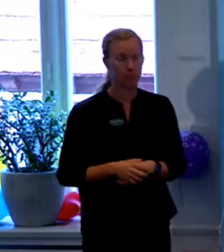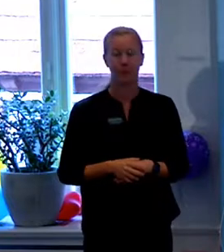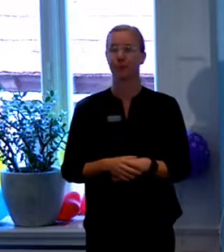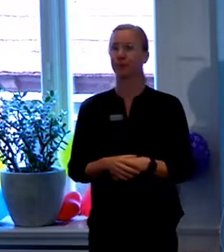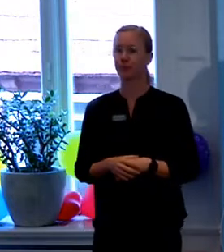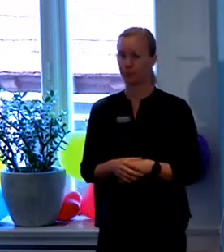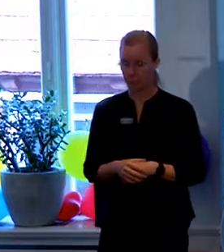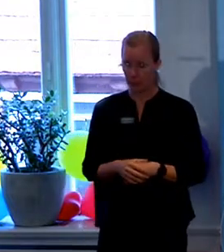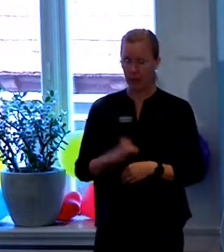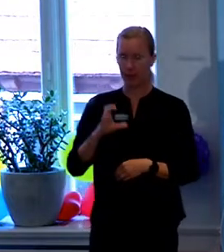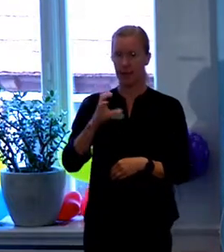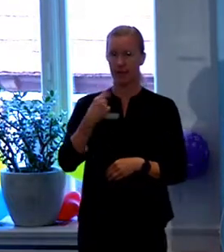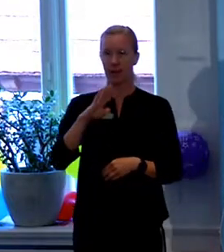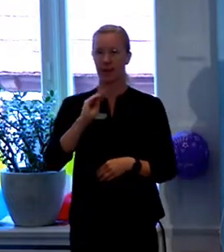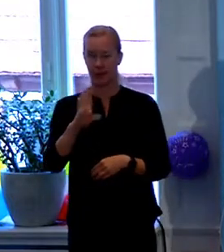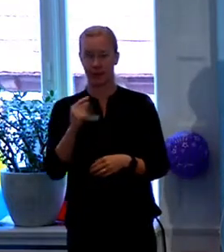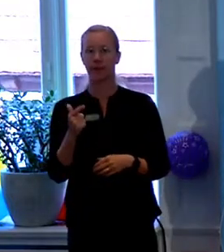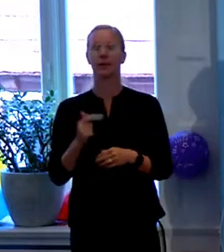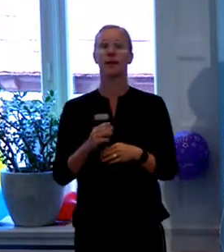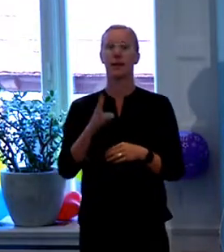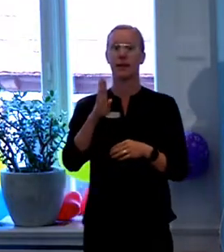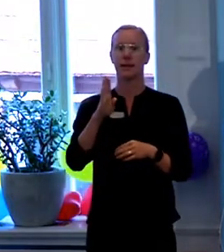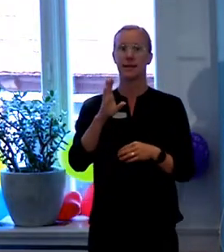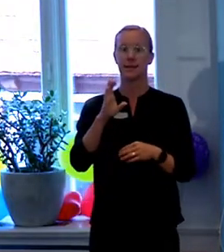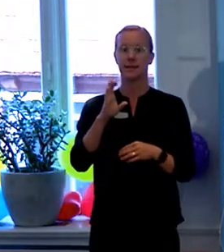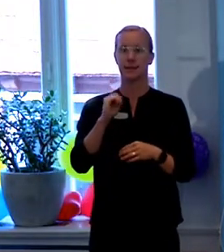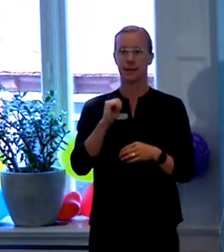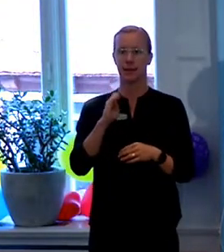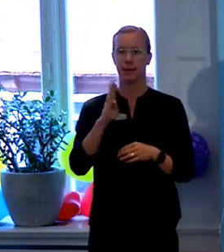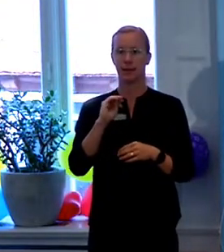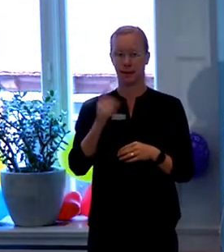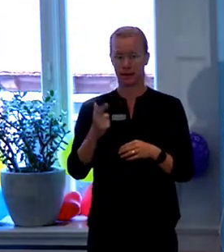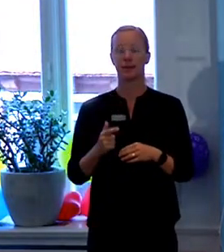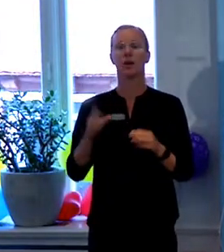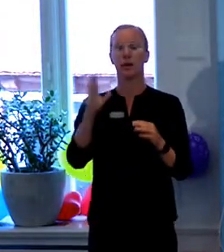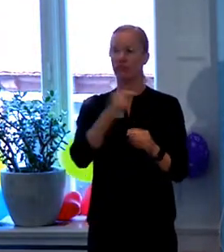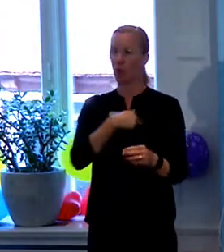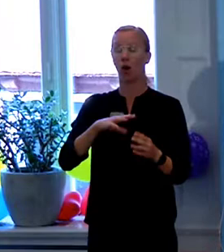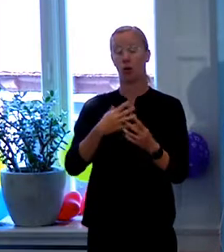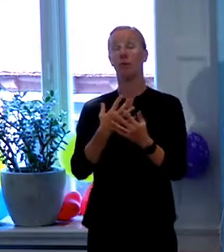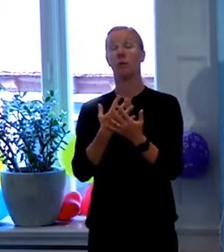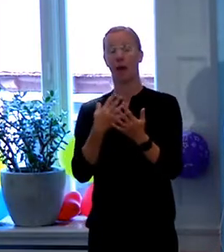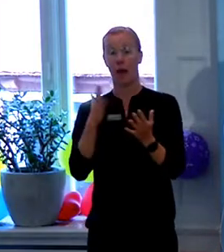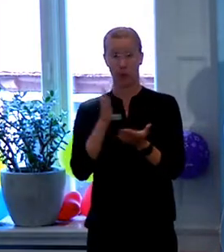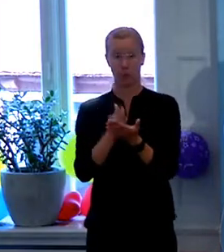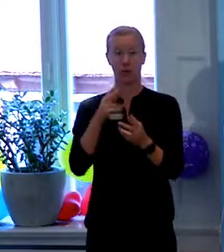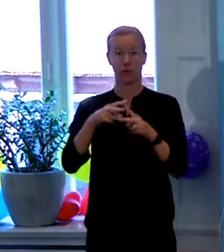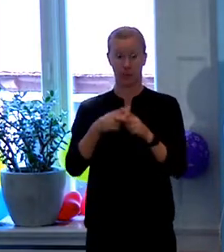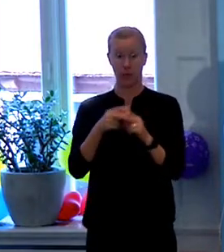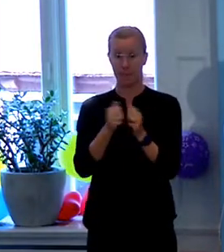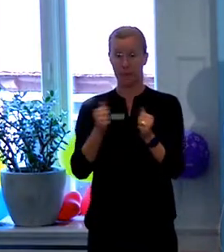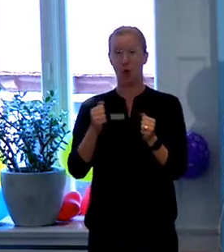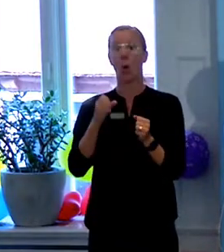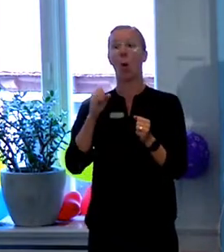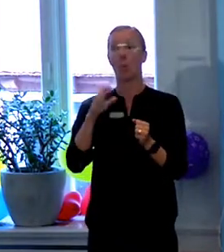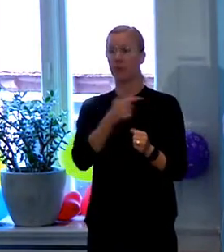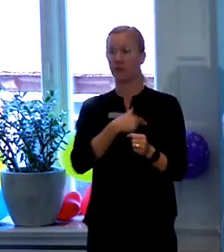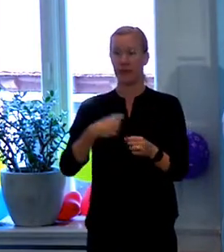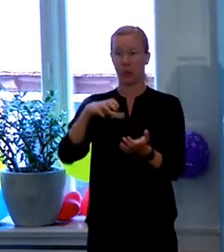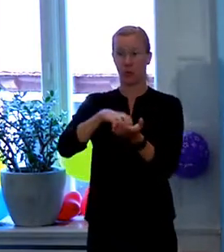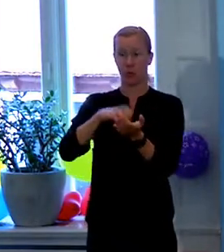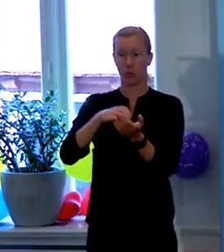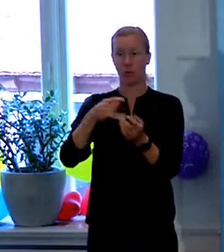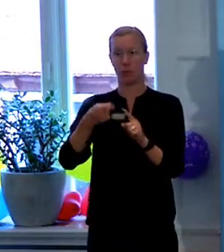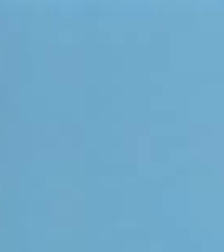Alltså, personligen skulle jag vilja säga så, vi har ju en hel del verktyg, men sen handlar det om att ju mer vi i kommunerna börjar jobba med den